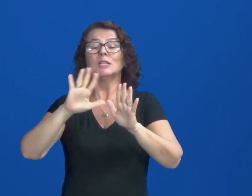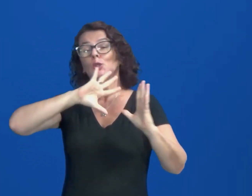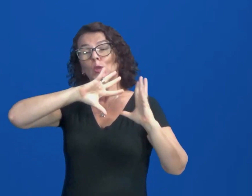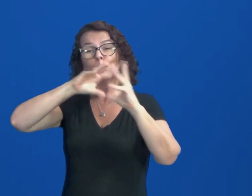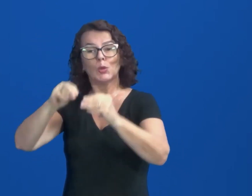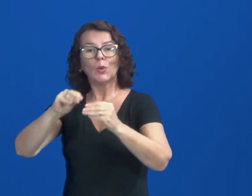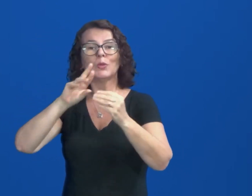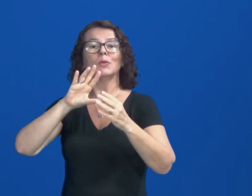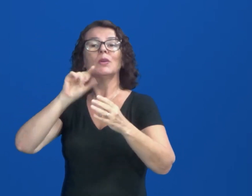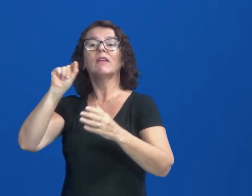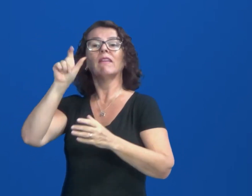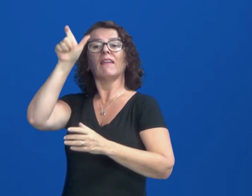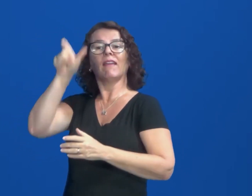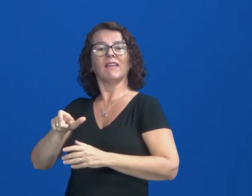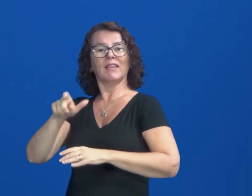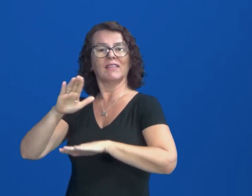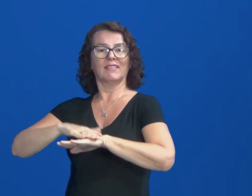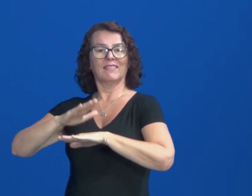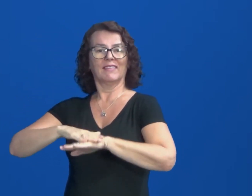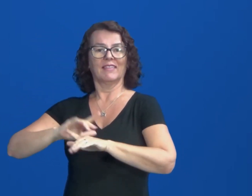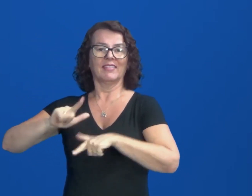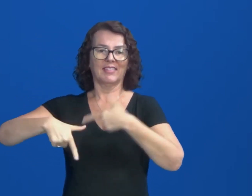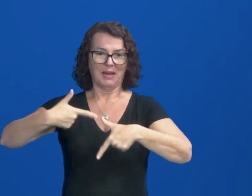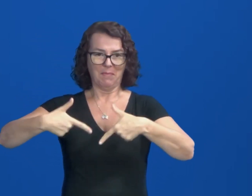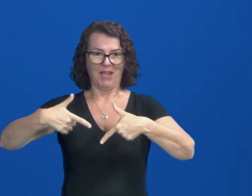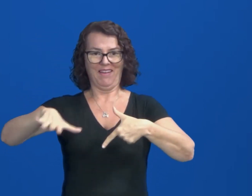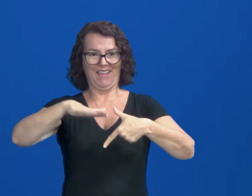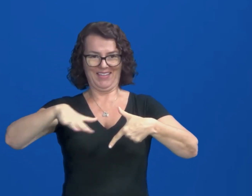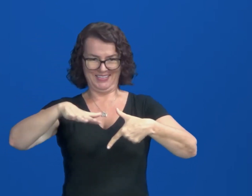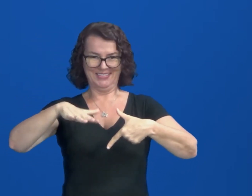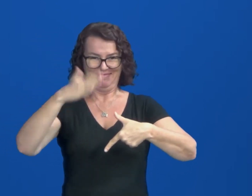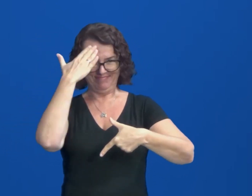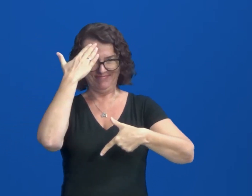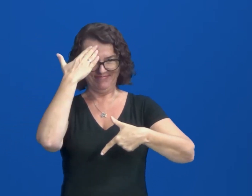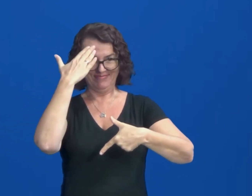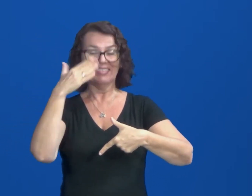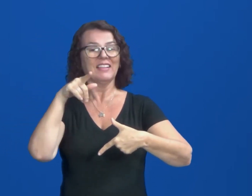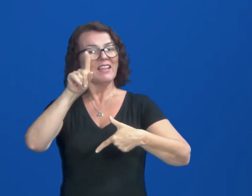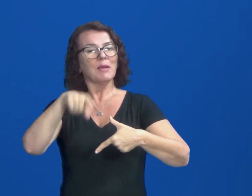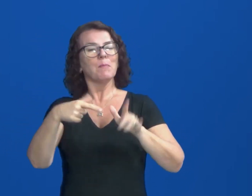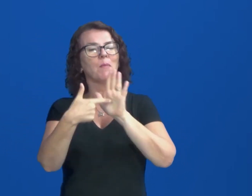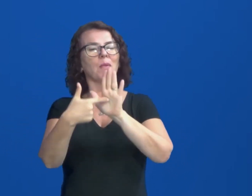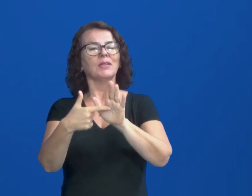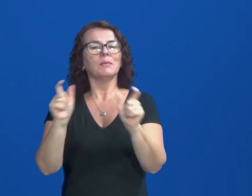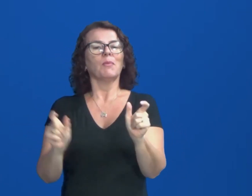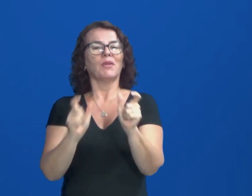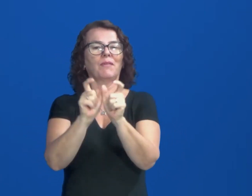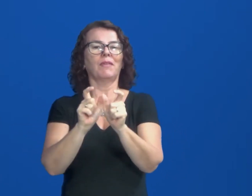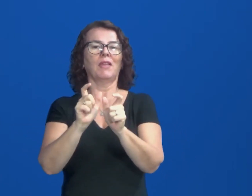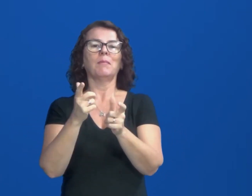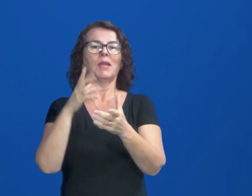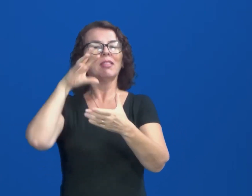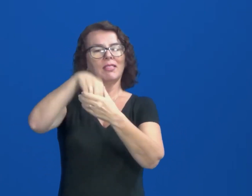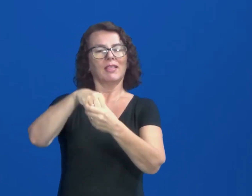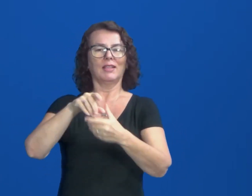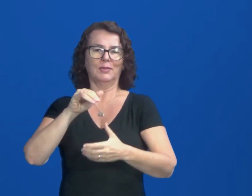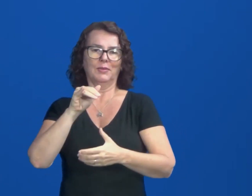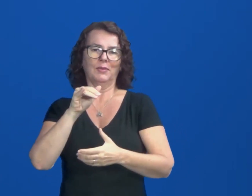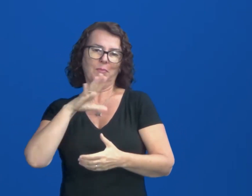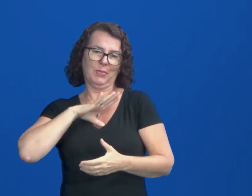trazer inúmeras novas palavras. Esse é o trabalho, esse é o estudo que nós fazemos na área da morfologia. Isso